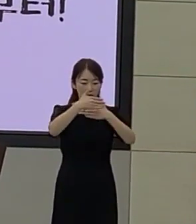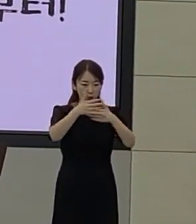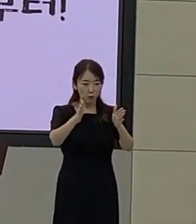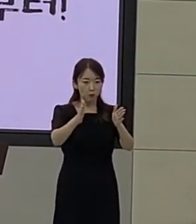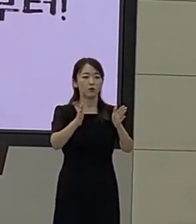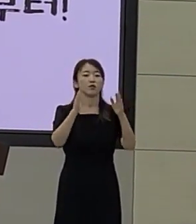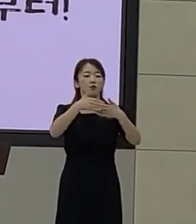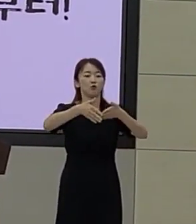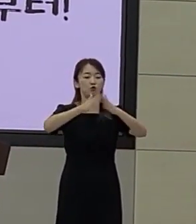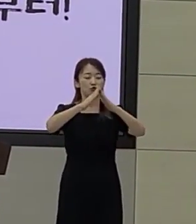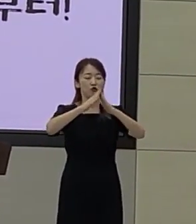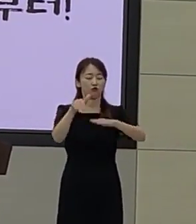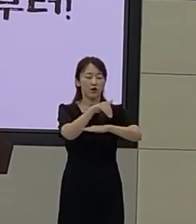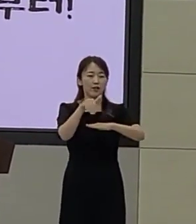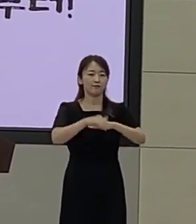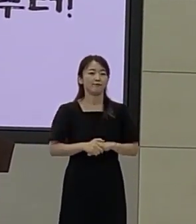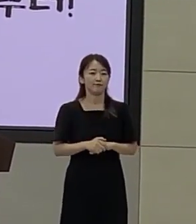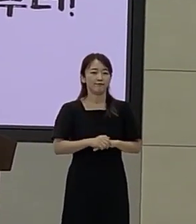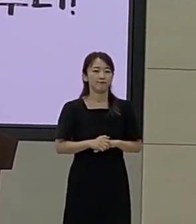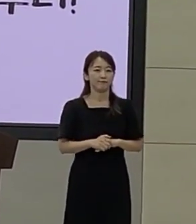학습형 일람실을 구축하였습니다.